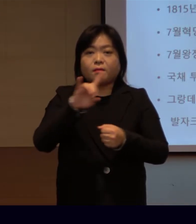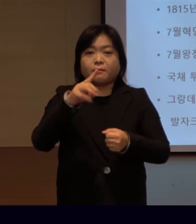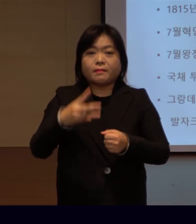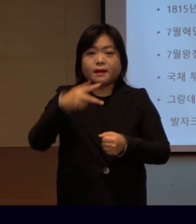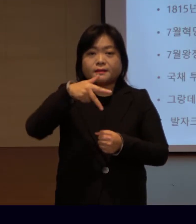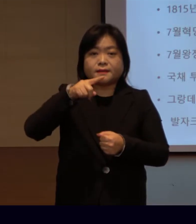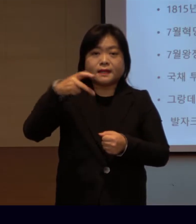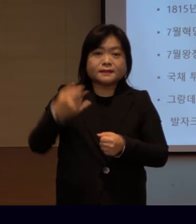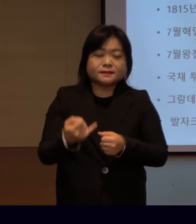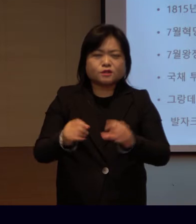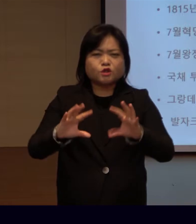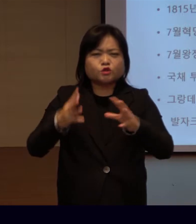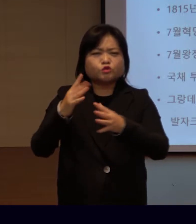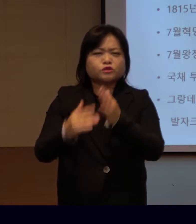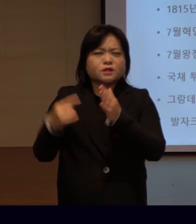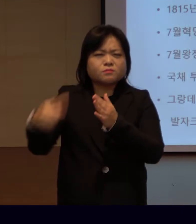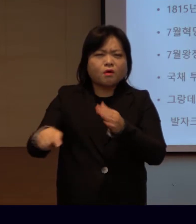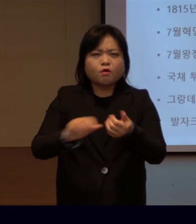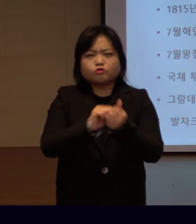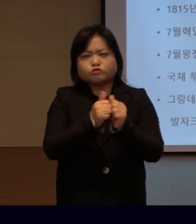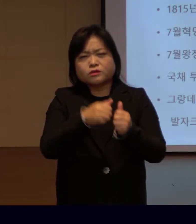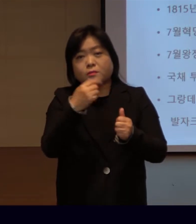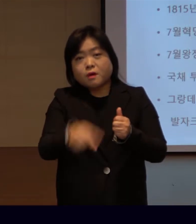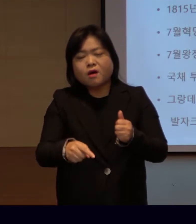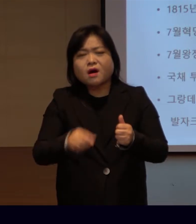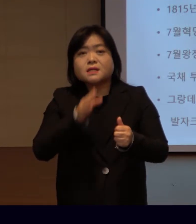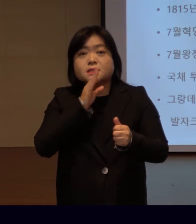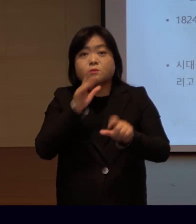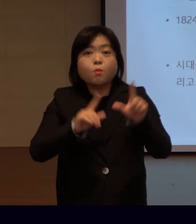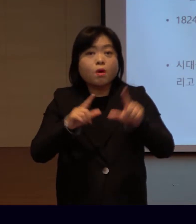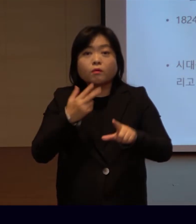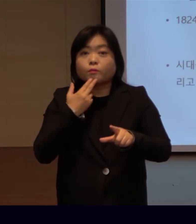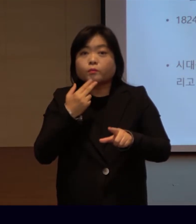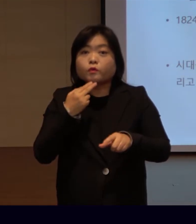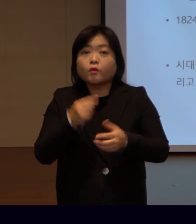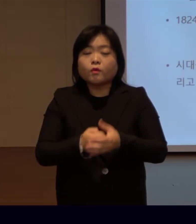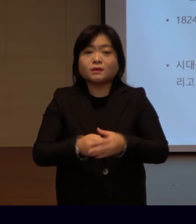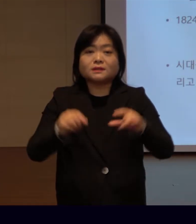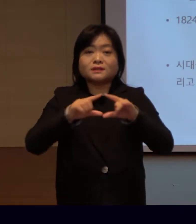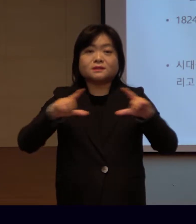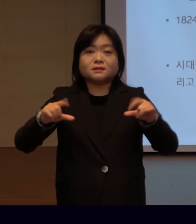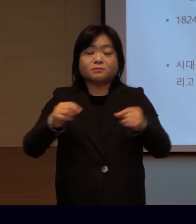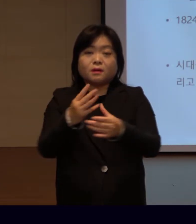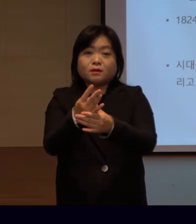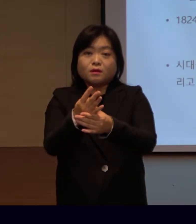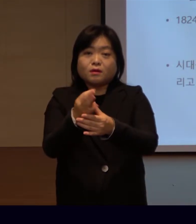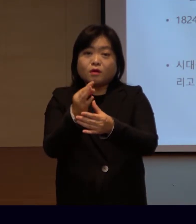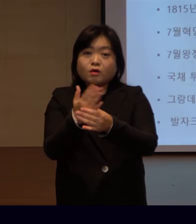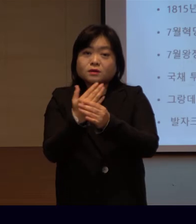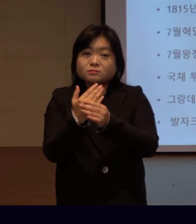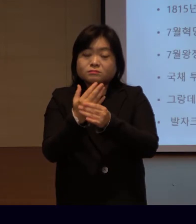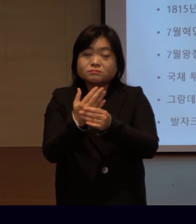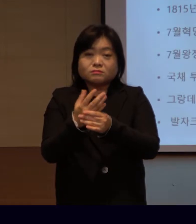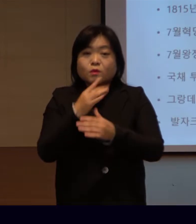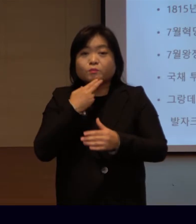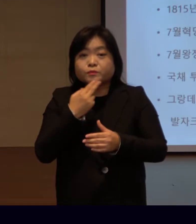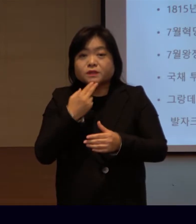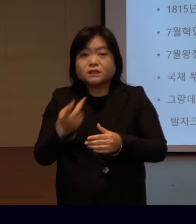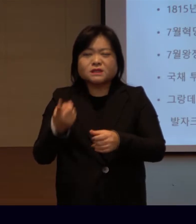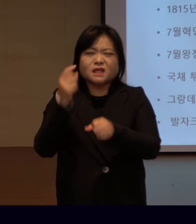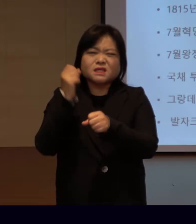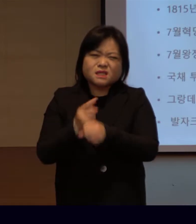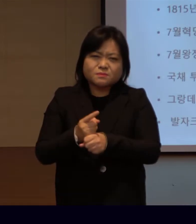이제 국채라는 게 뭐예요? 주식이라는 게 실체가 없죠. 우리가 이렇게 지폐를 만질 수 있는 게 아니잖아요. 근데 그때